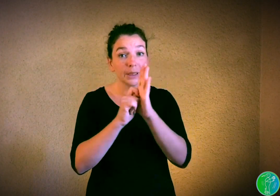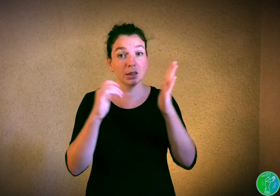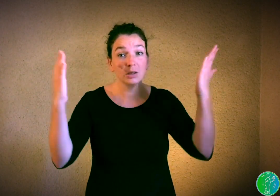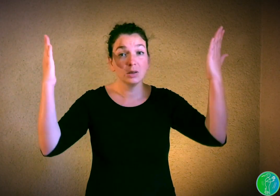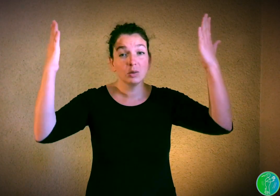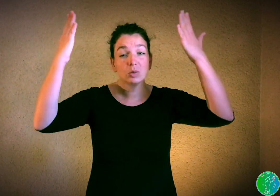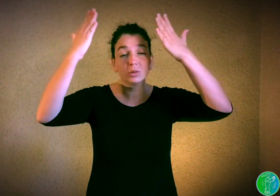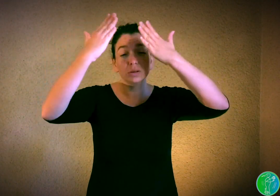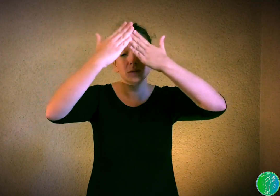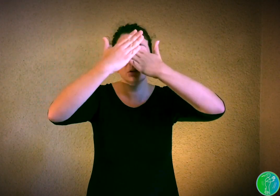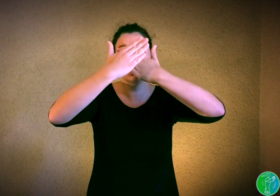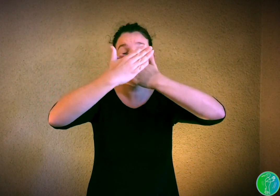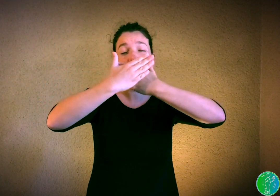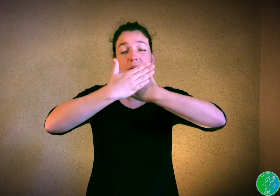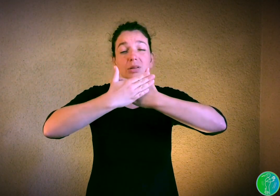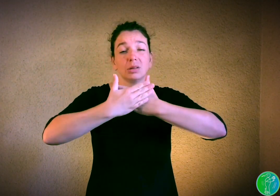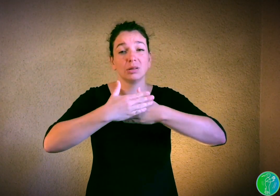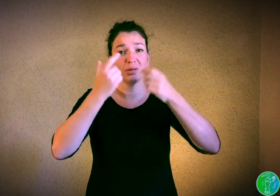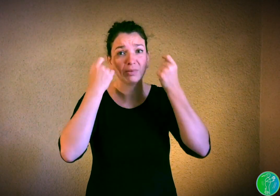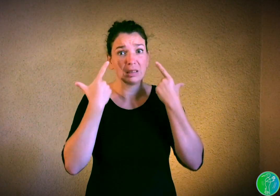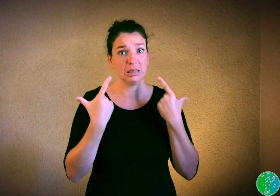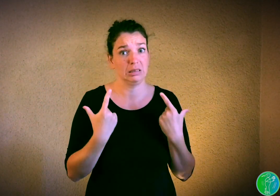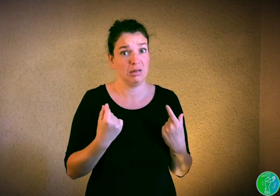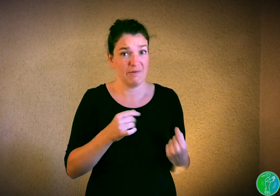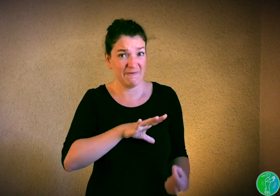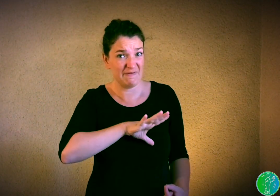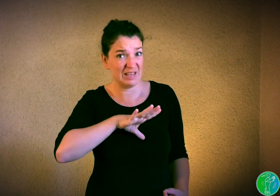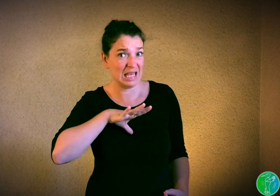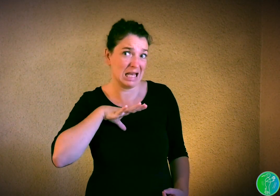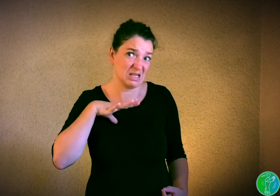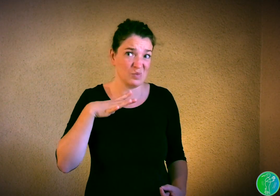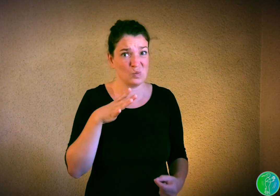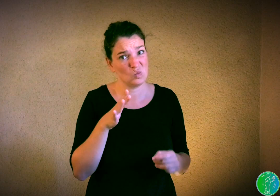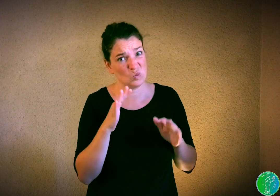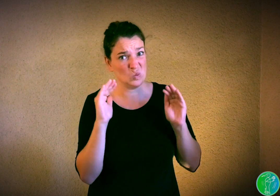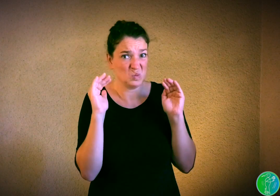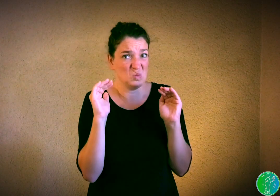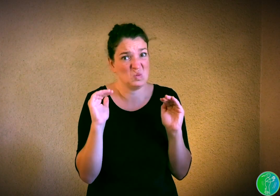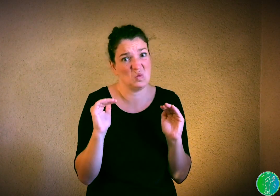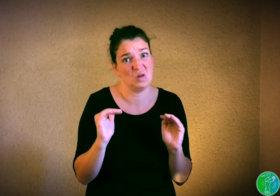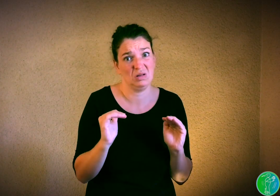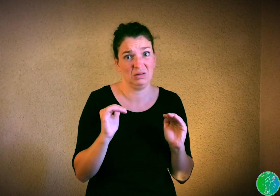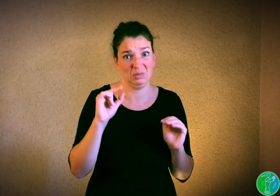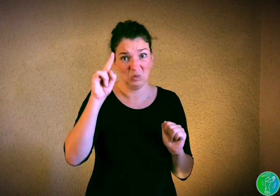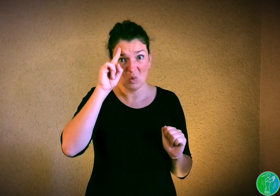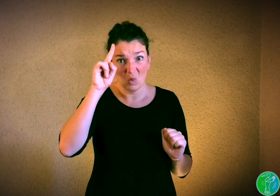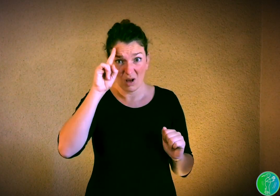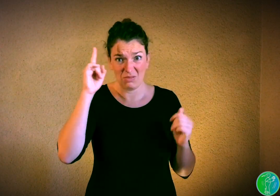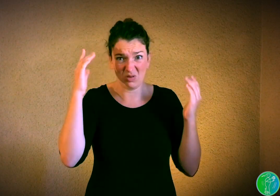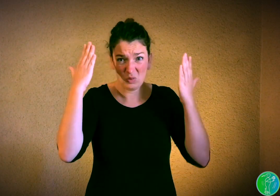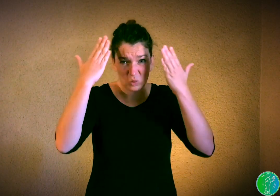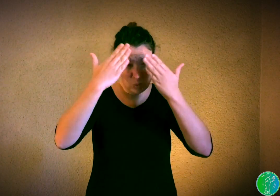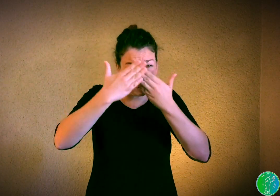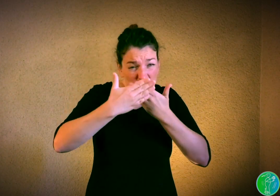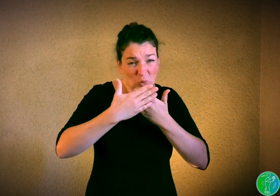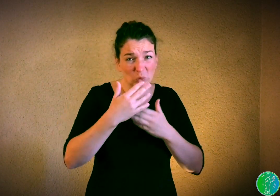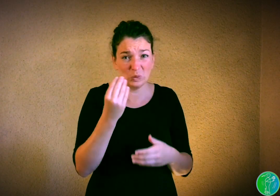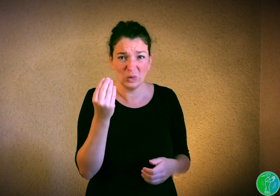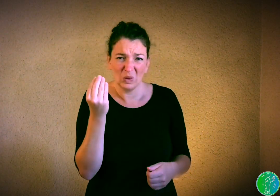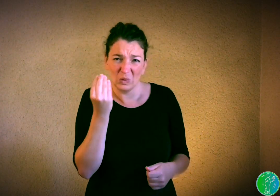Mais quand ce fut la nuit, il se sentit moins fier, parce qu'il faisait noir, parce qu'il avait